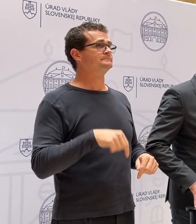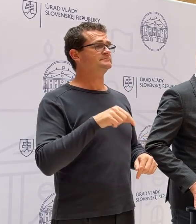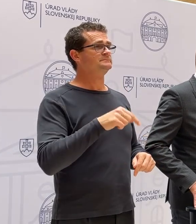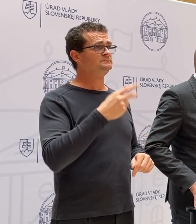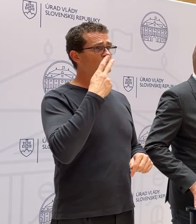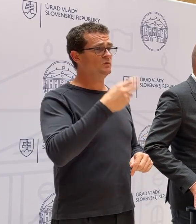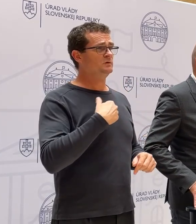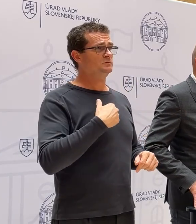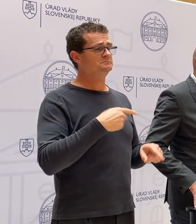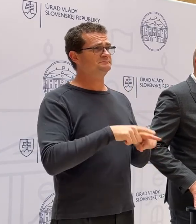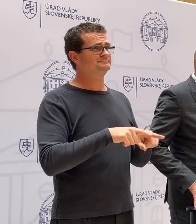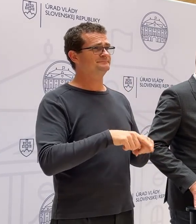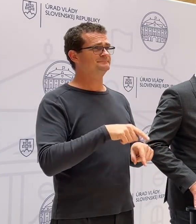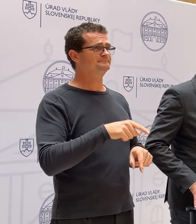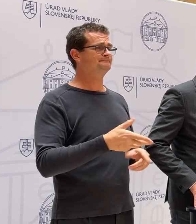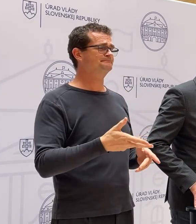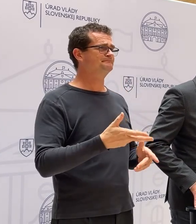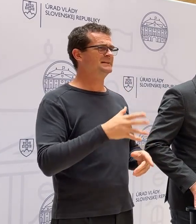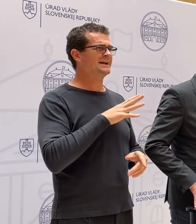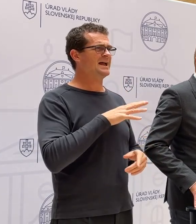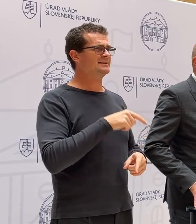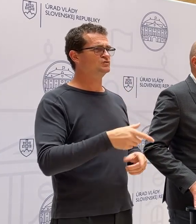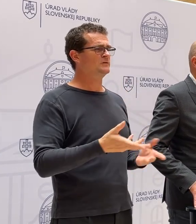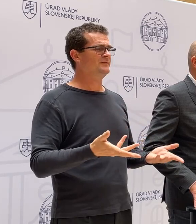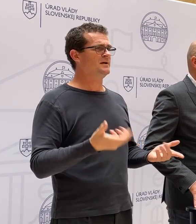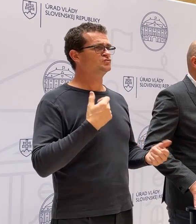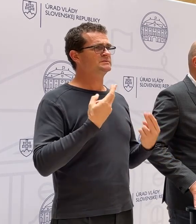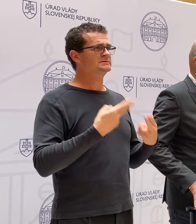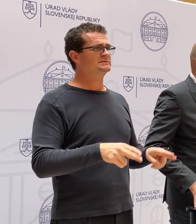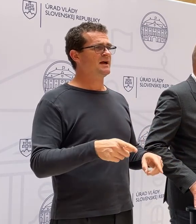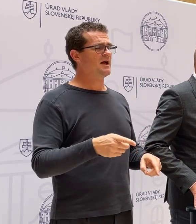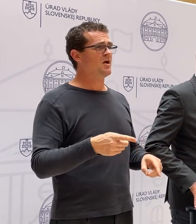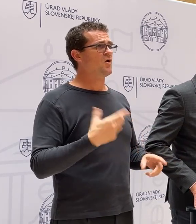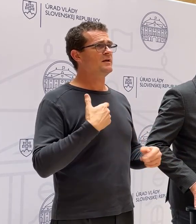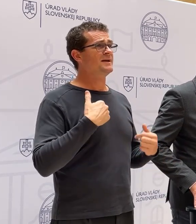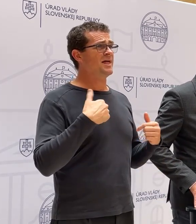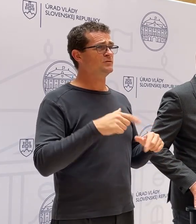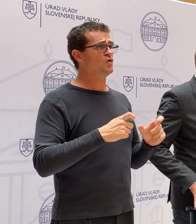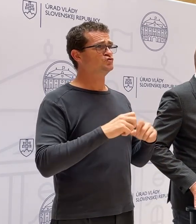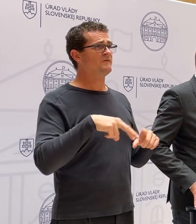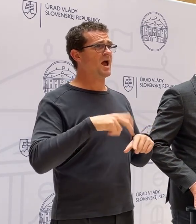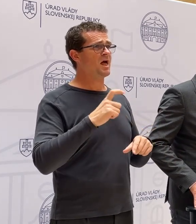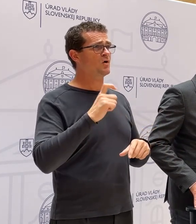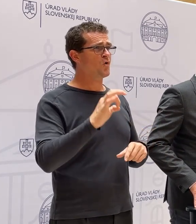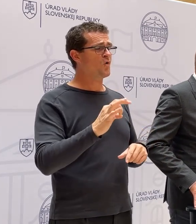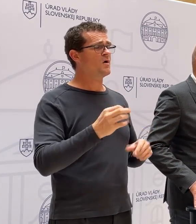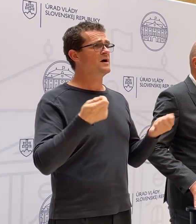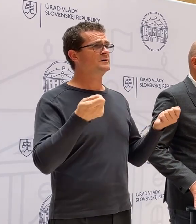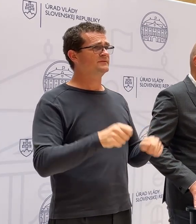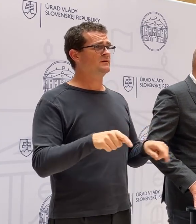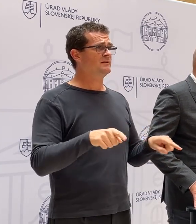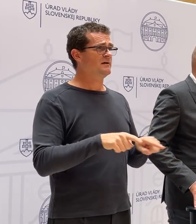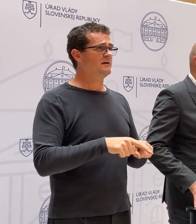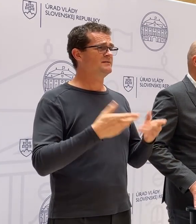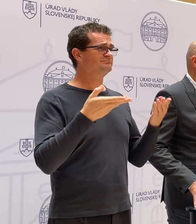tohto pohľadu ja to vnímam ako katastrofu, čo sa udialo. A nie je to len Slovalko, ale rovnako zavrelo